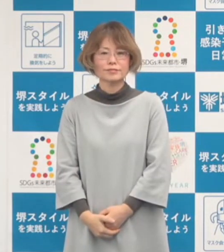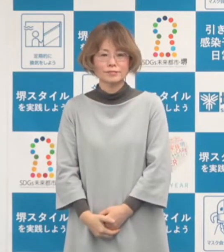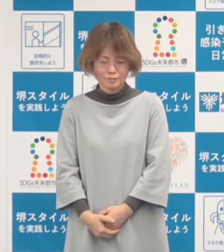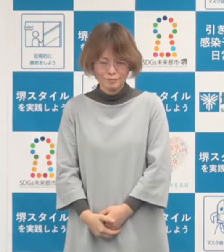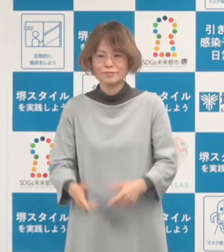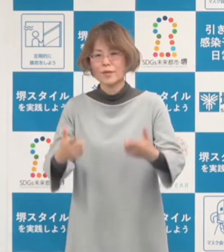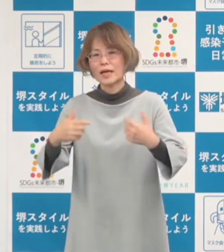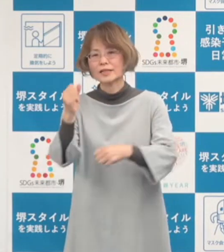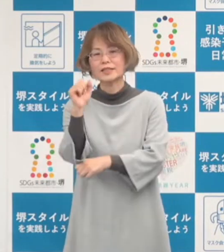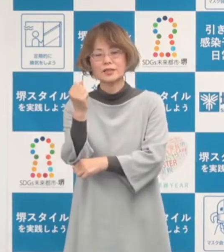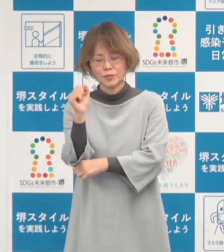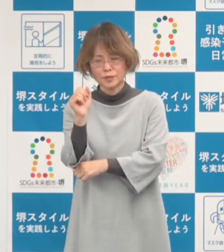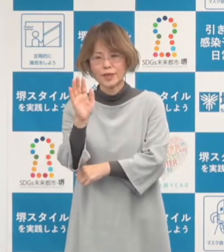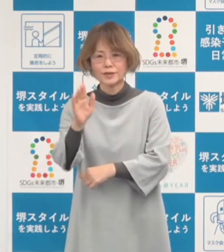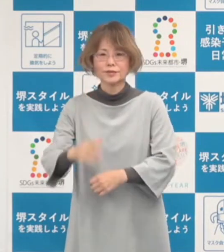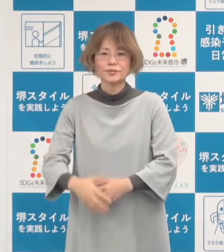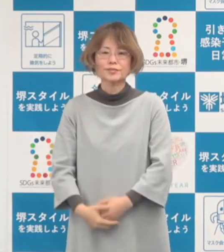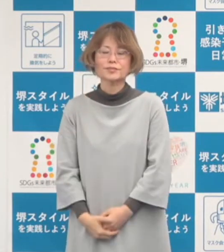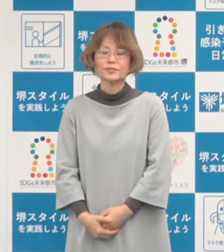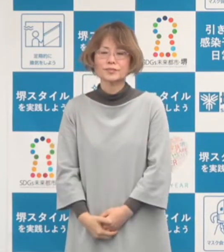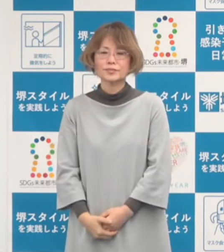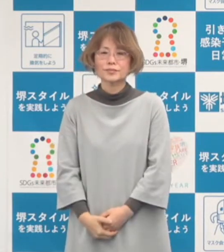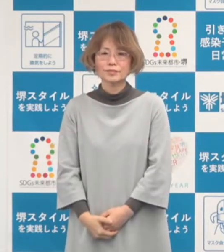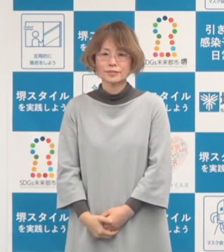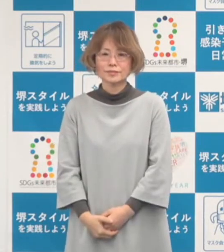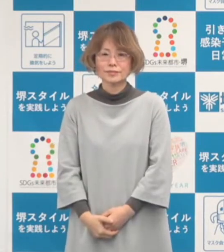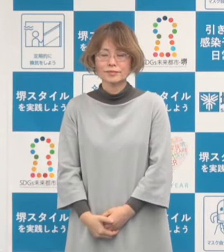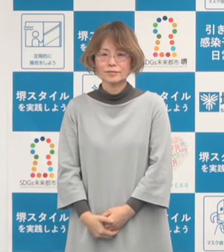毎日新聞の榊原です。